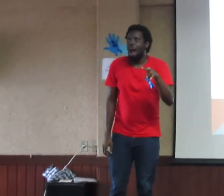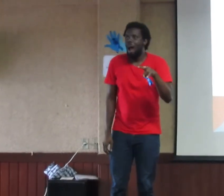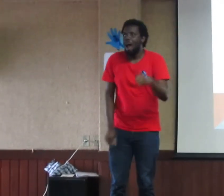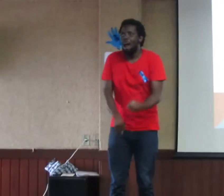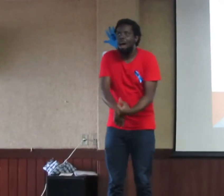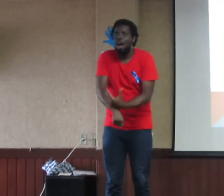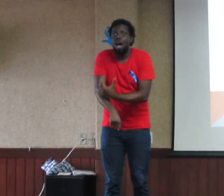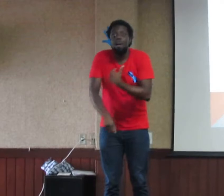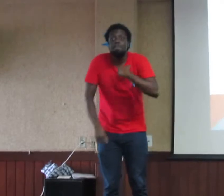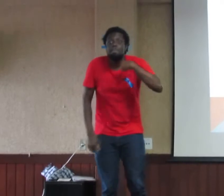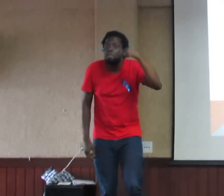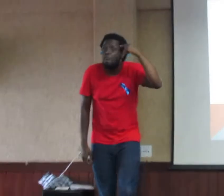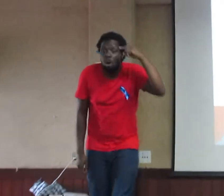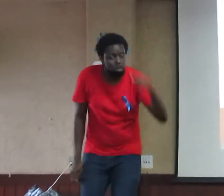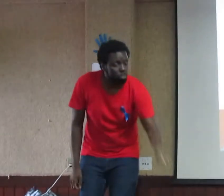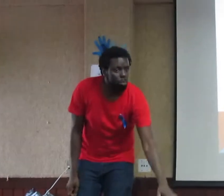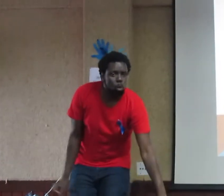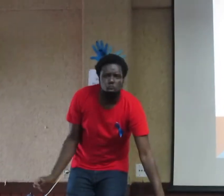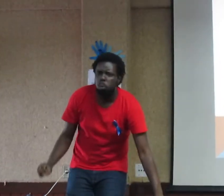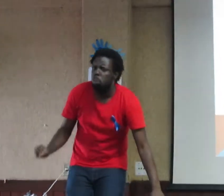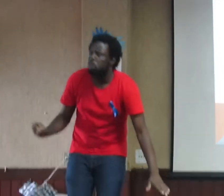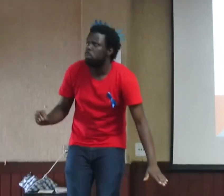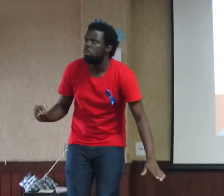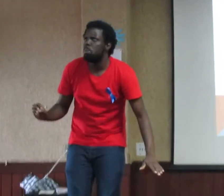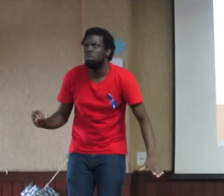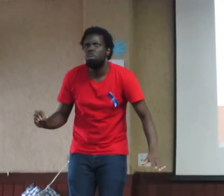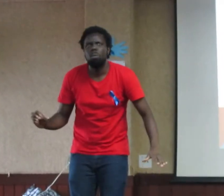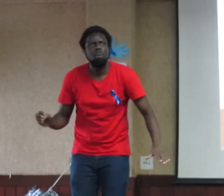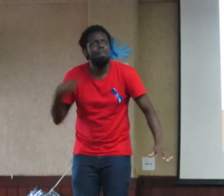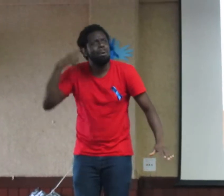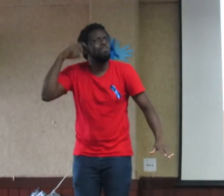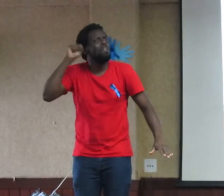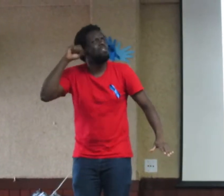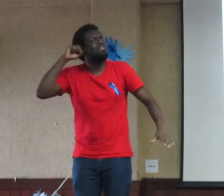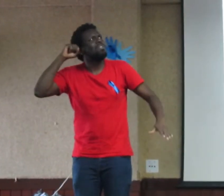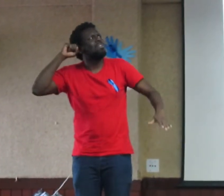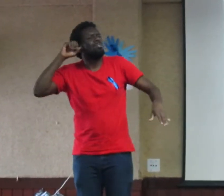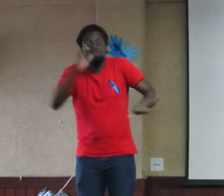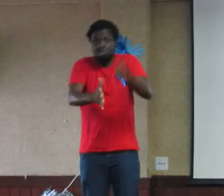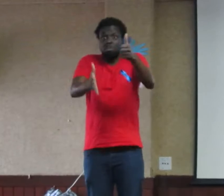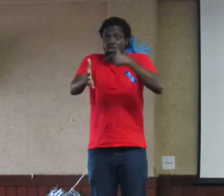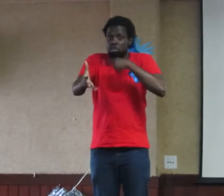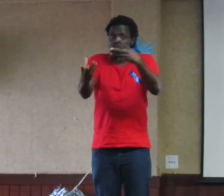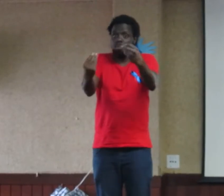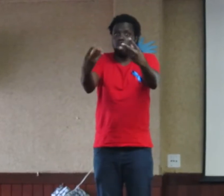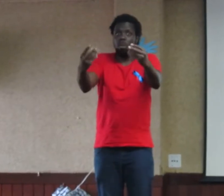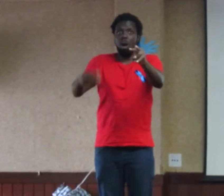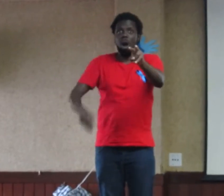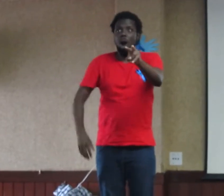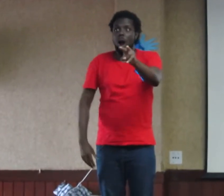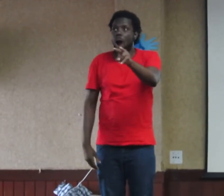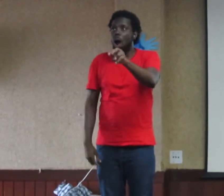surdos parecidos comigo, e eu me senti muito emocionado, pois desde a minha infância, o meu crescimento, eu só